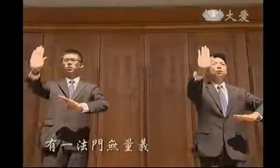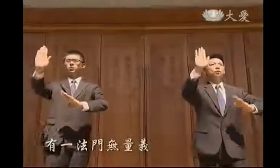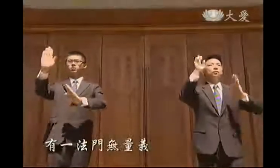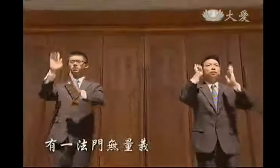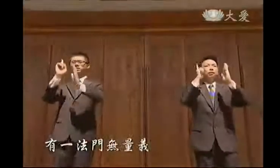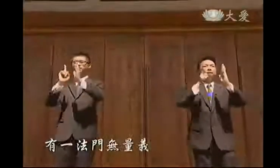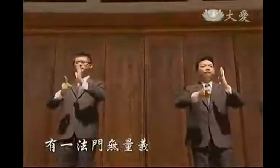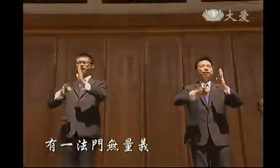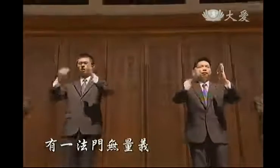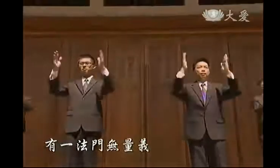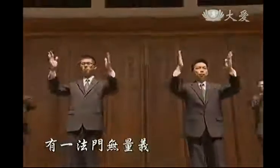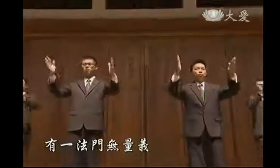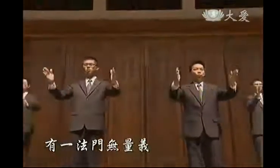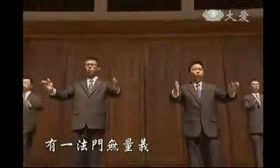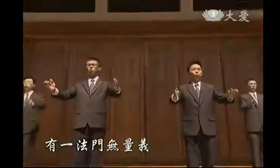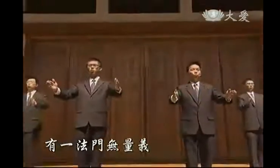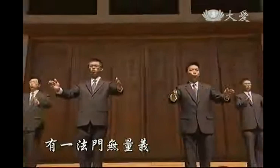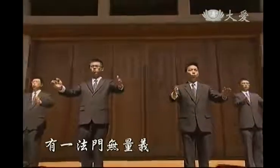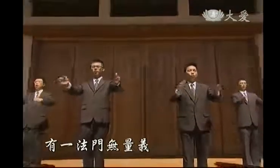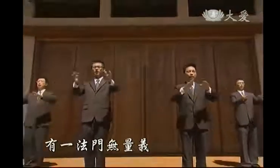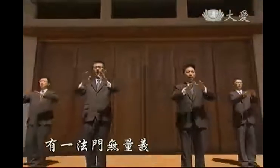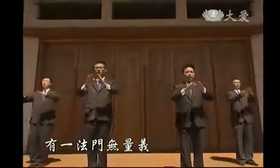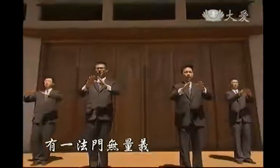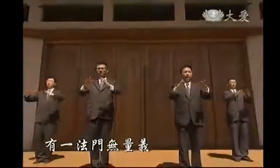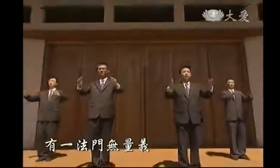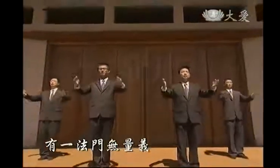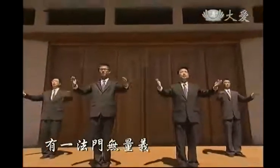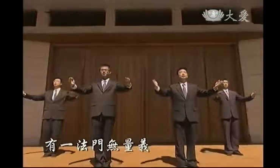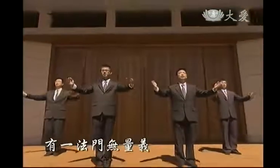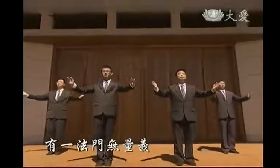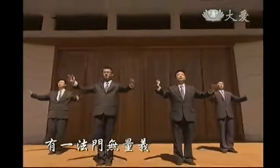有一法门无量义，